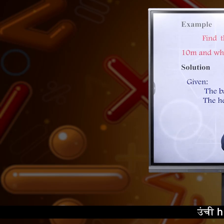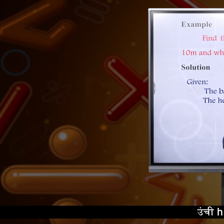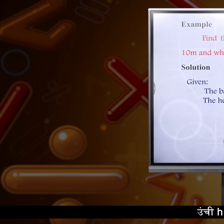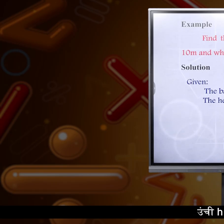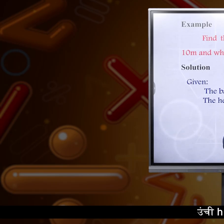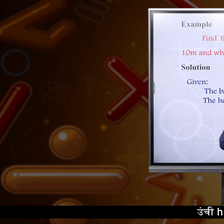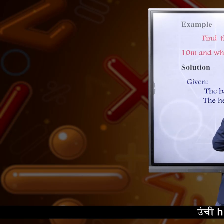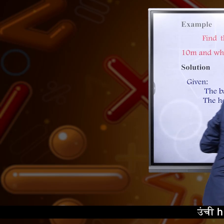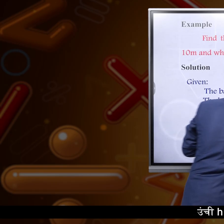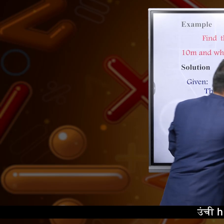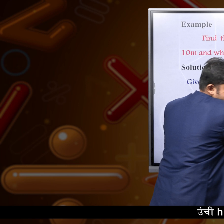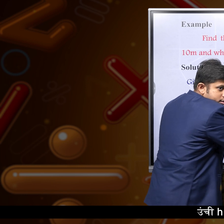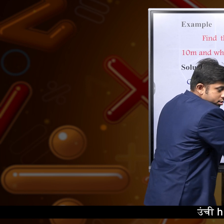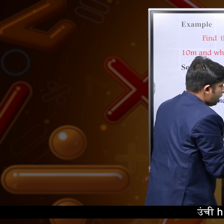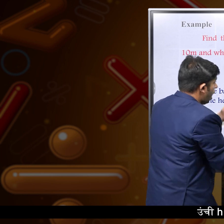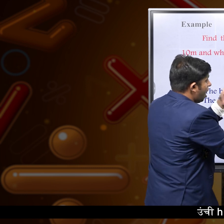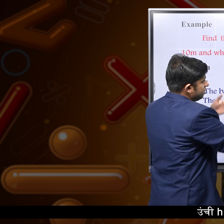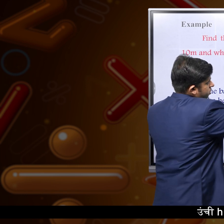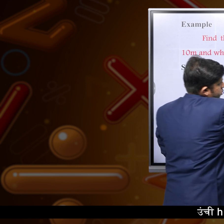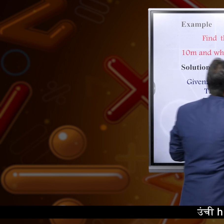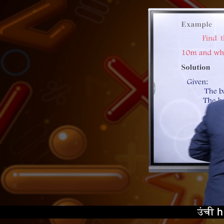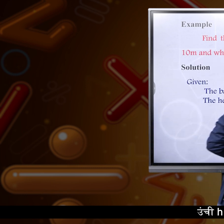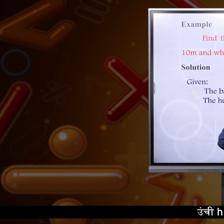उंची h 6 मीटर आहे.